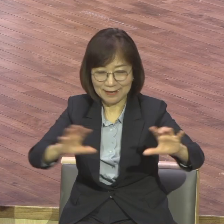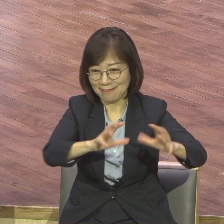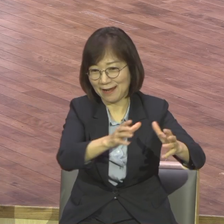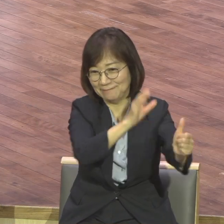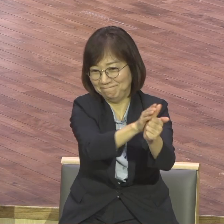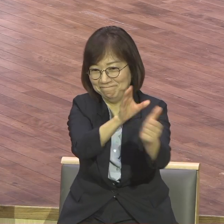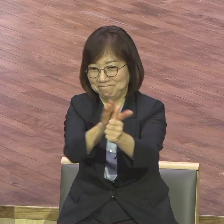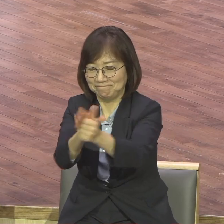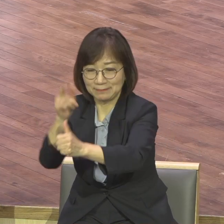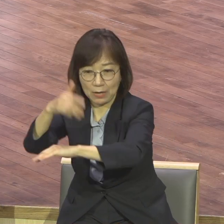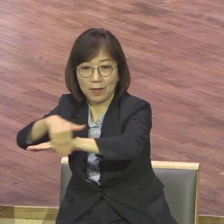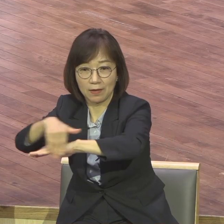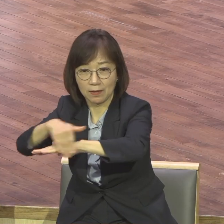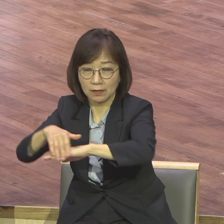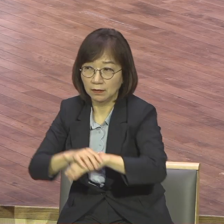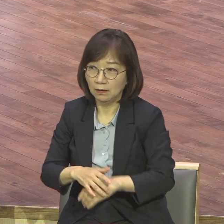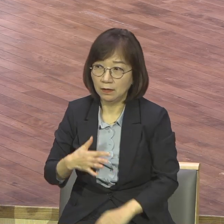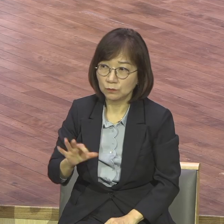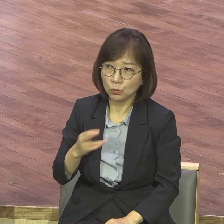있어서, 무슨 능력이 있어서